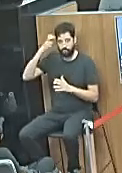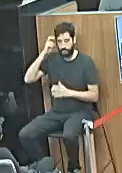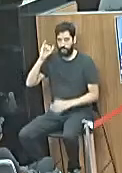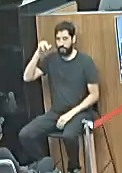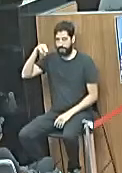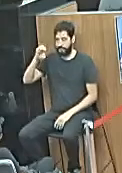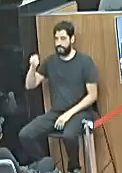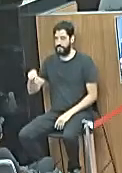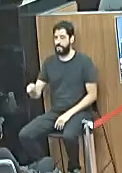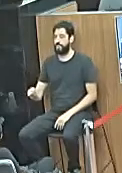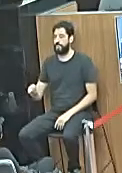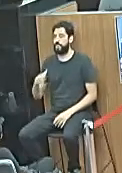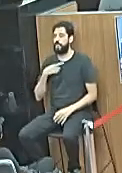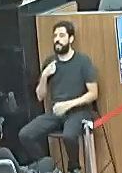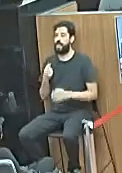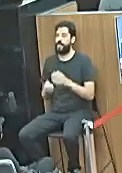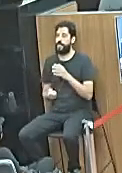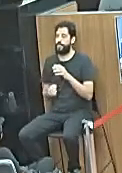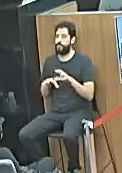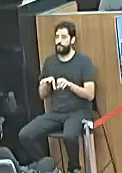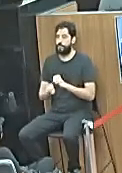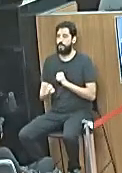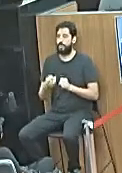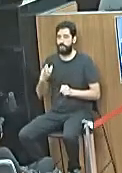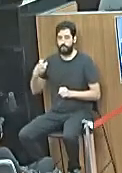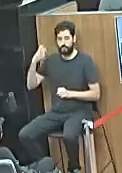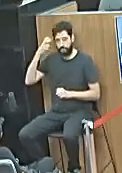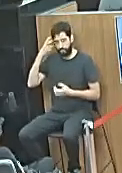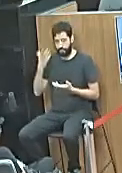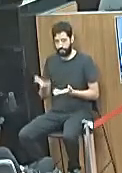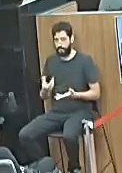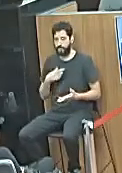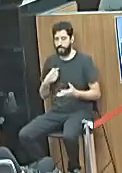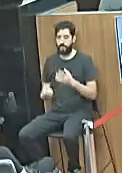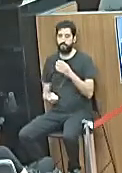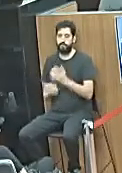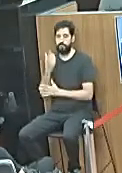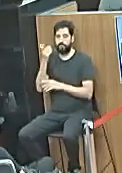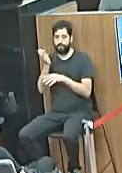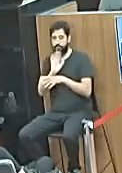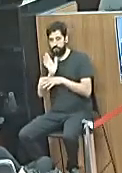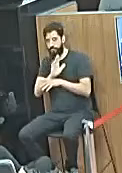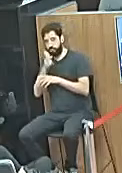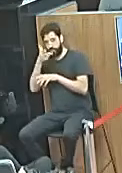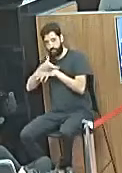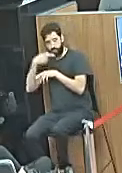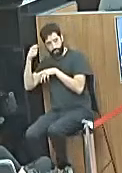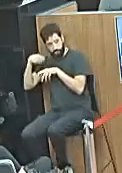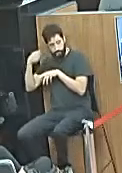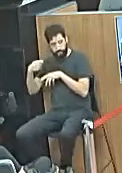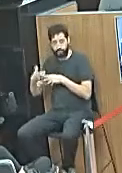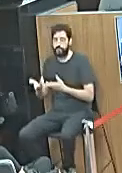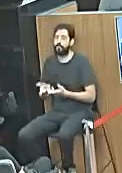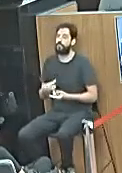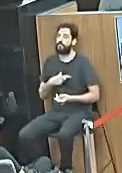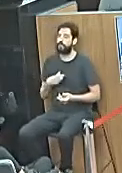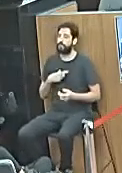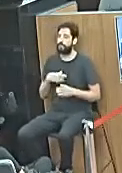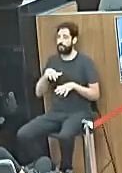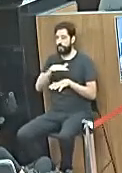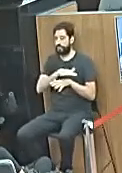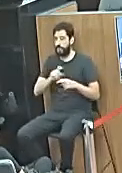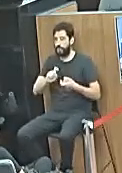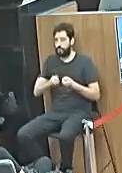desenvolvimento de acções formativas de produção e exibição audiovisual em municípios dos vales do mucuri e do